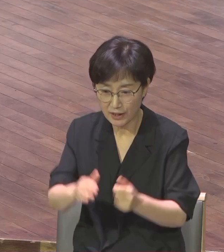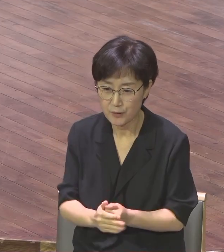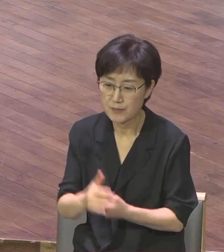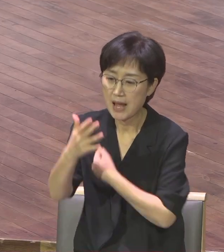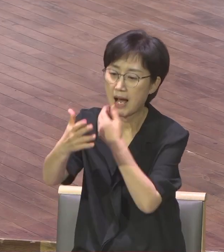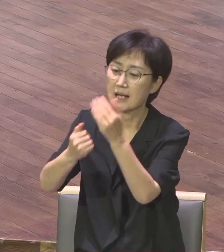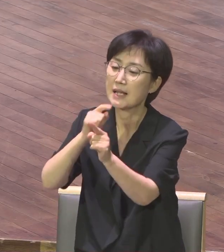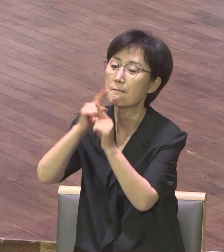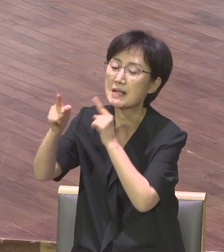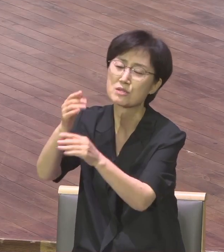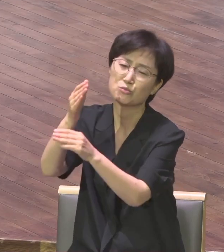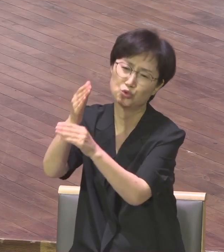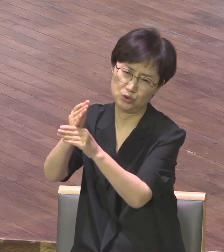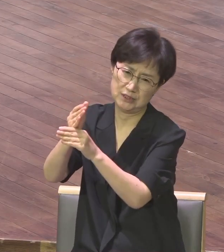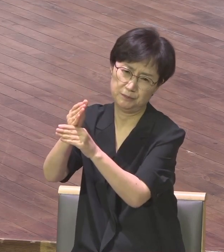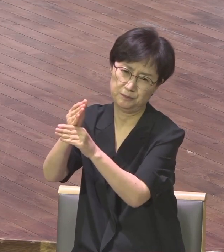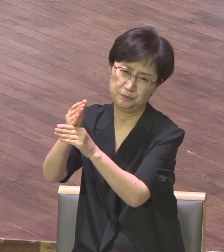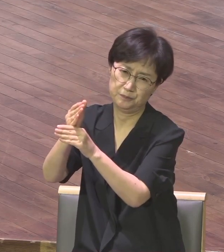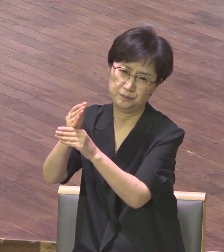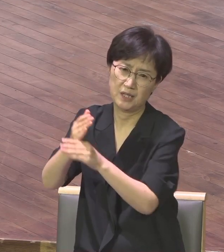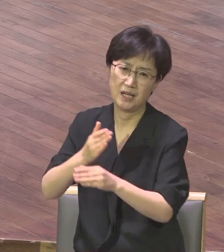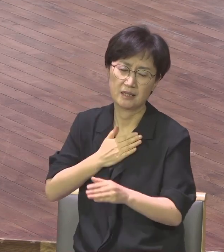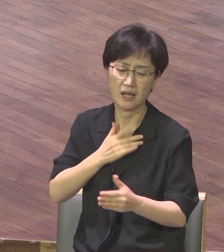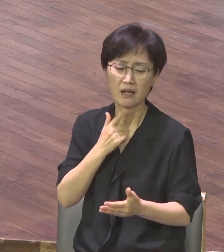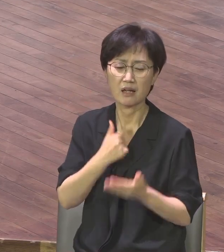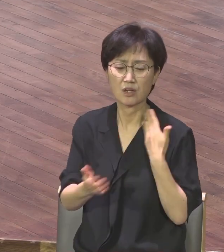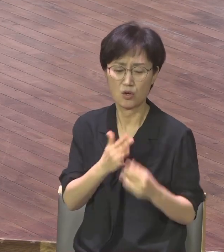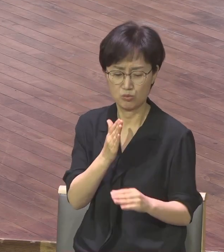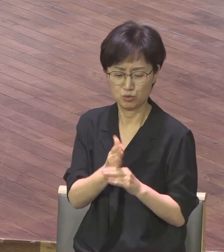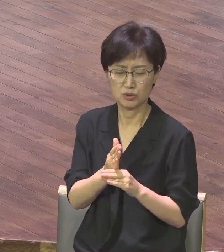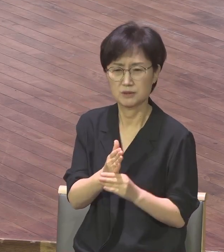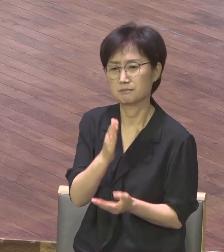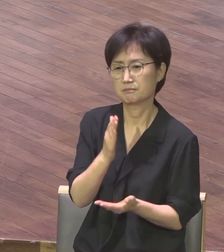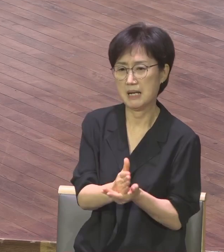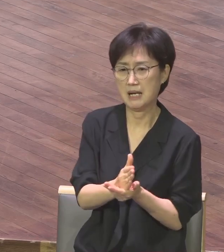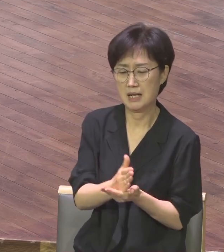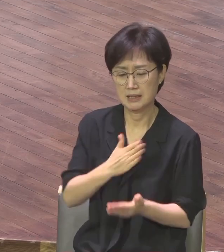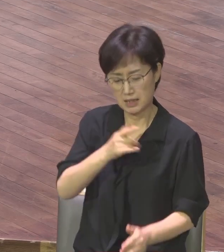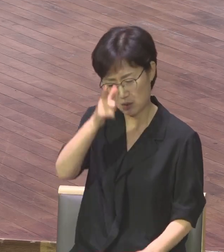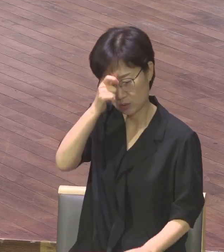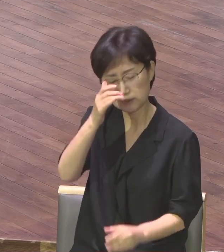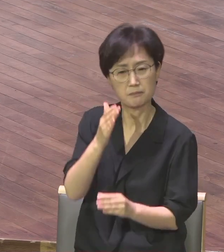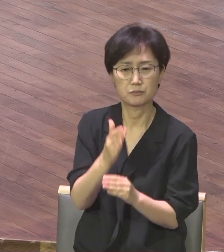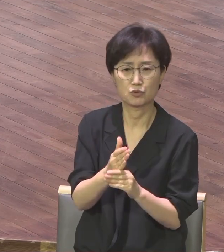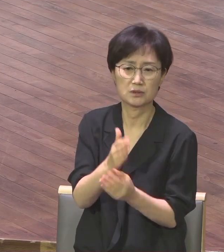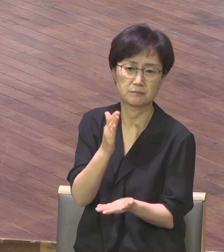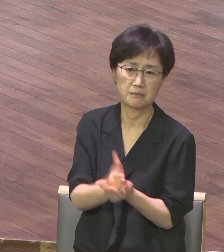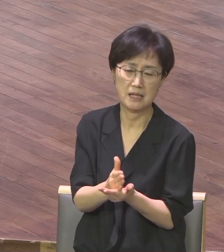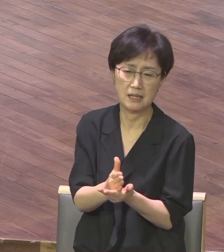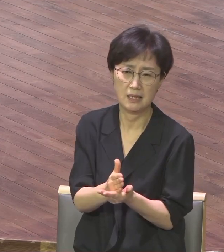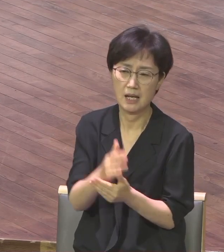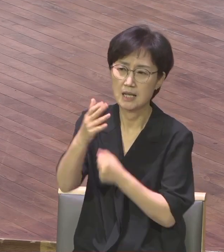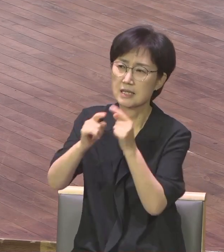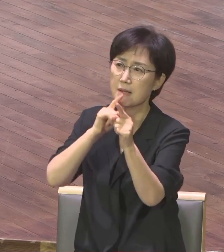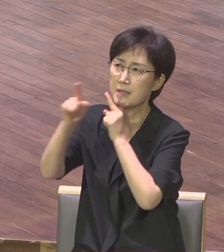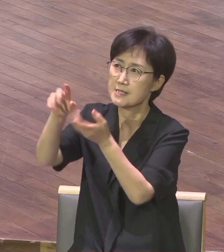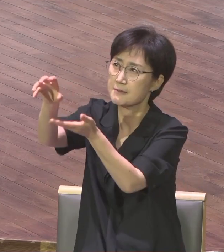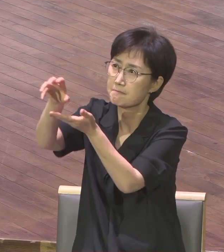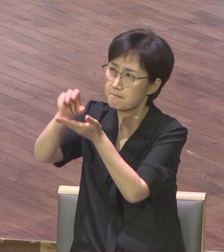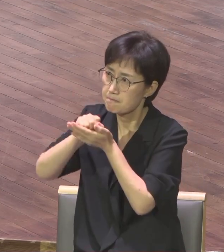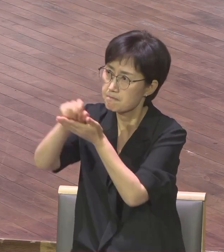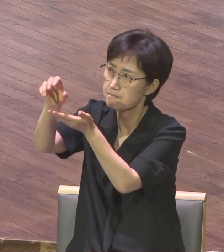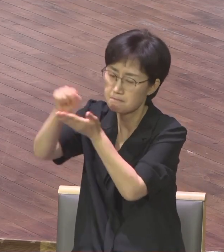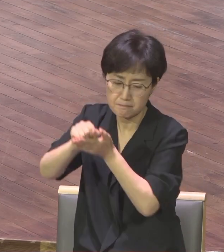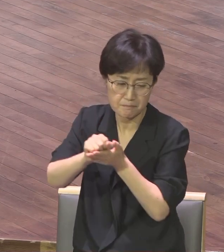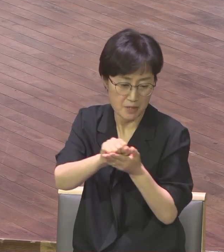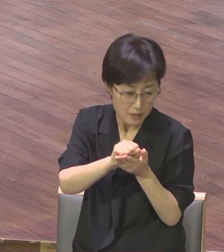중심으로 답을 찾아라. 내 경험, 내 생각, 내 고집이 아니라 하나님 말씀으로 답을 찾아야 돼. 왜